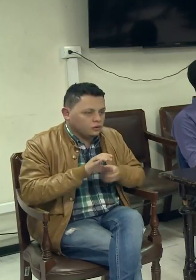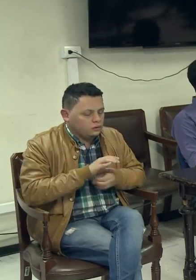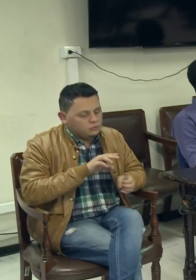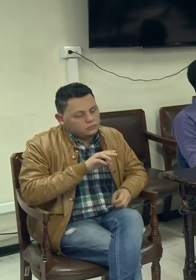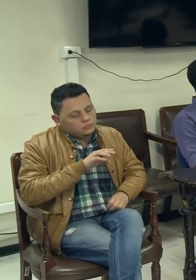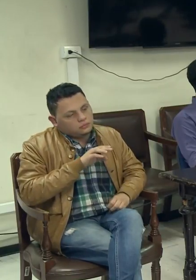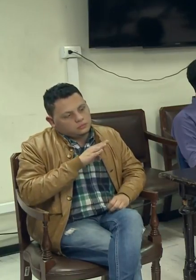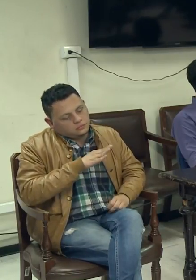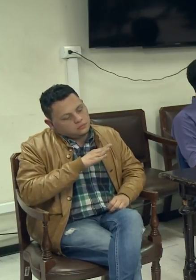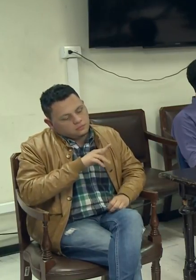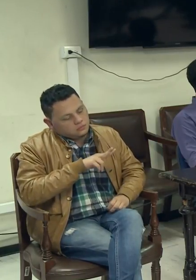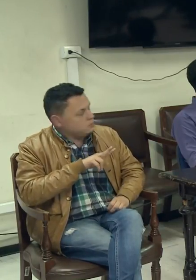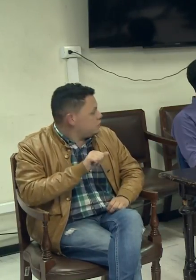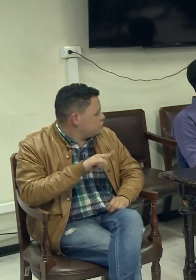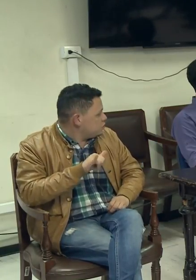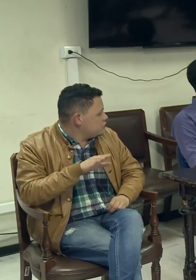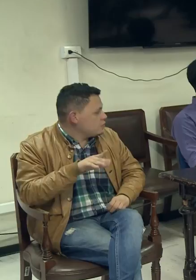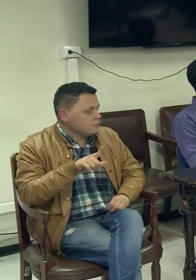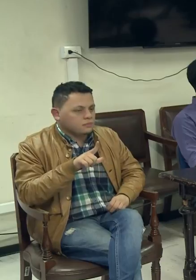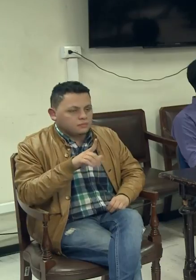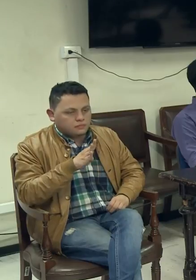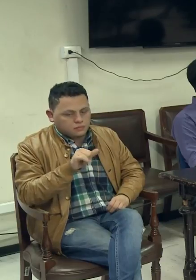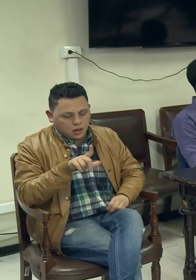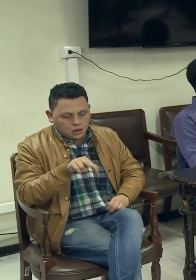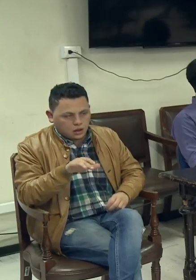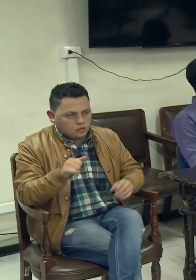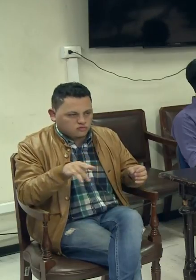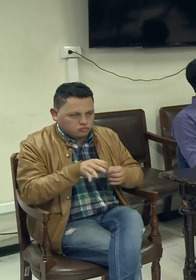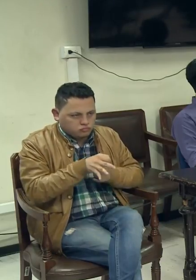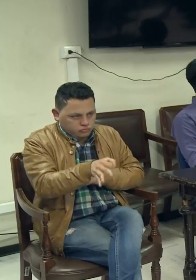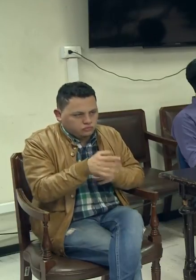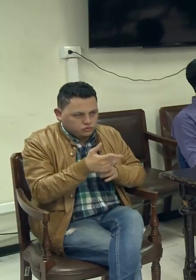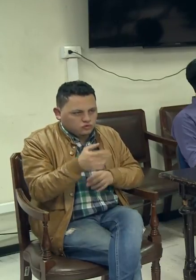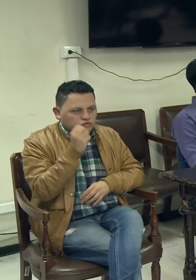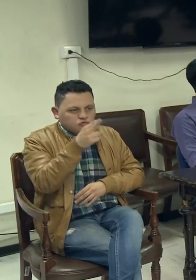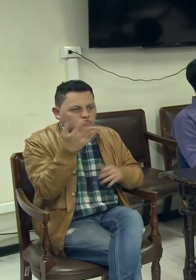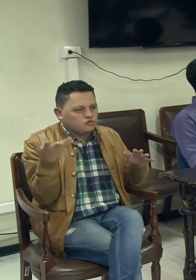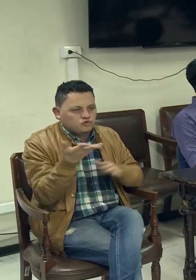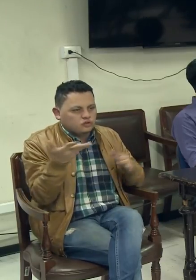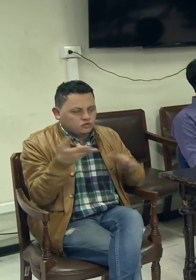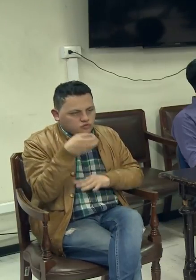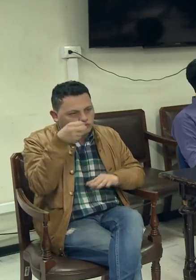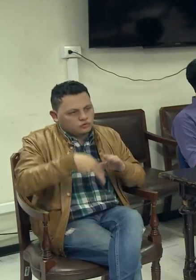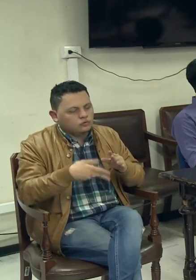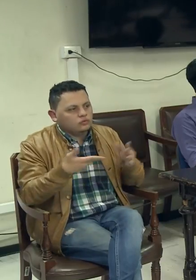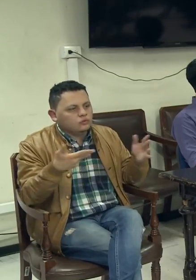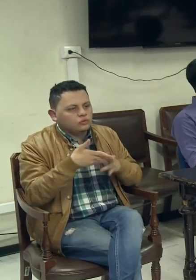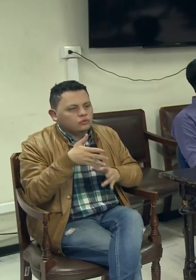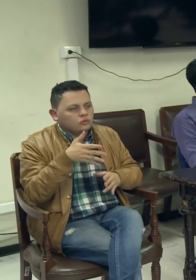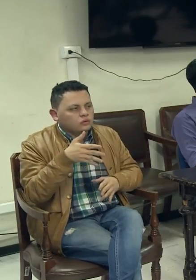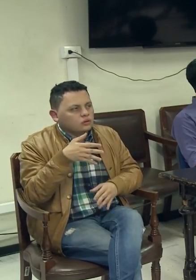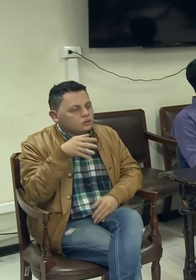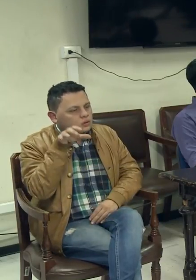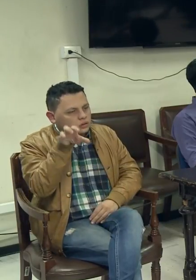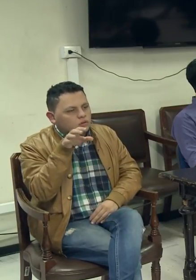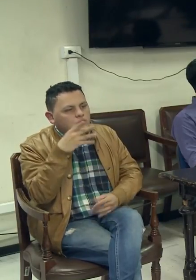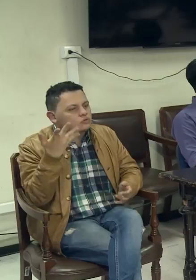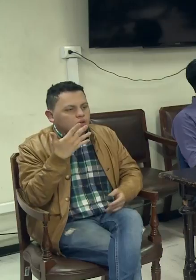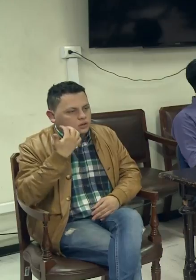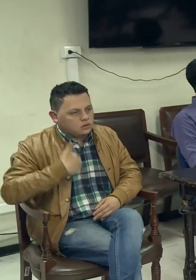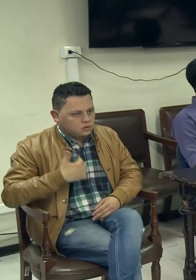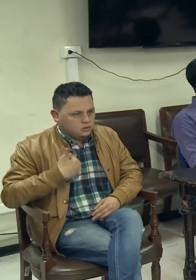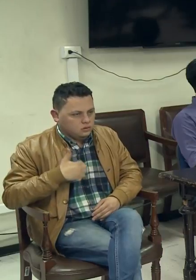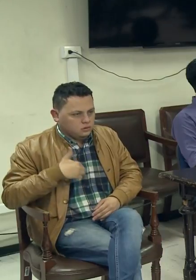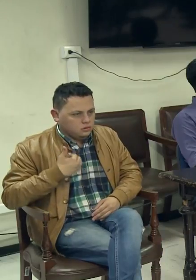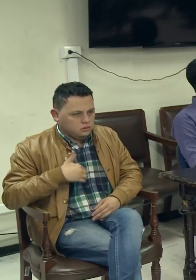Bahía Blanca, que es una ciudad muy reaccionaria del sur del estado de Buenos Aires,